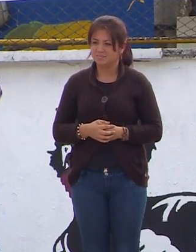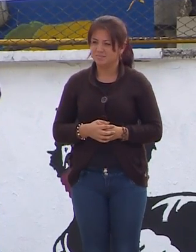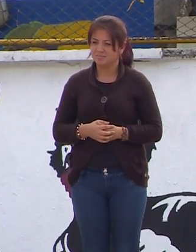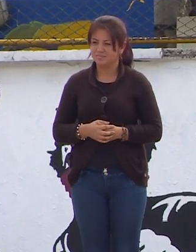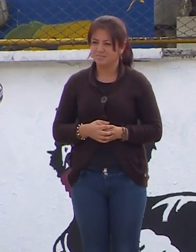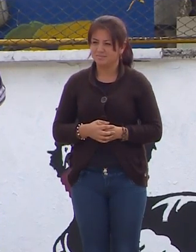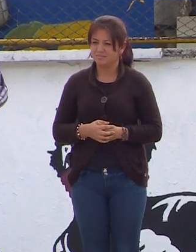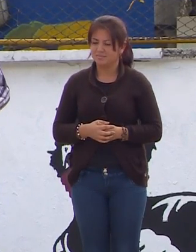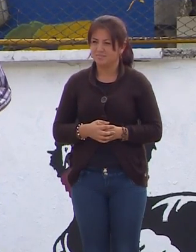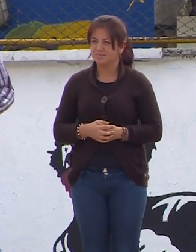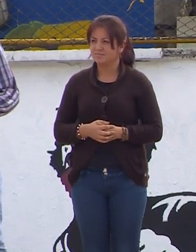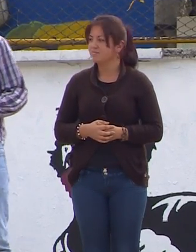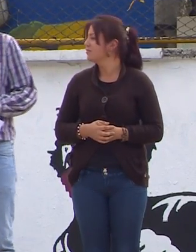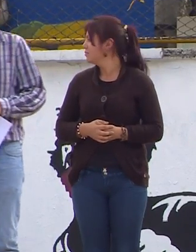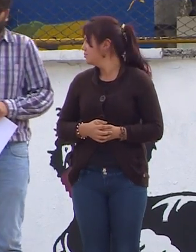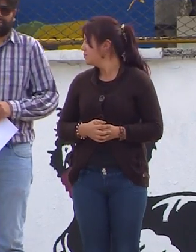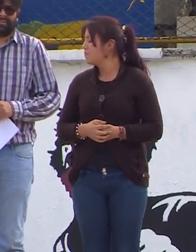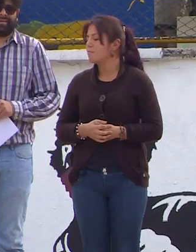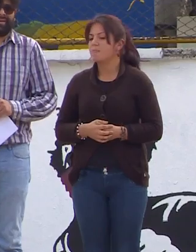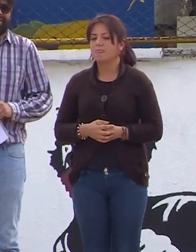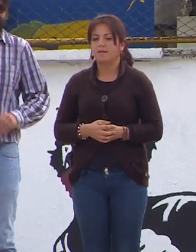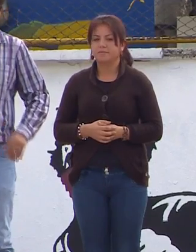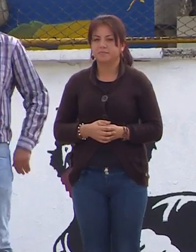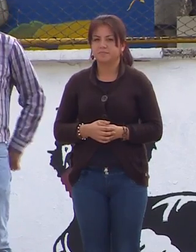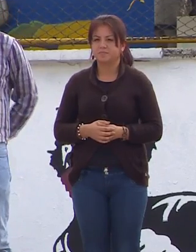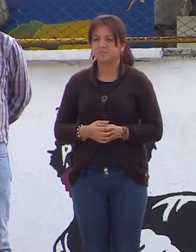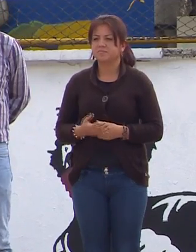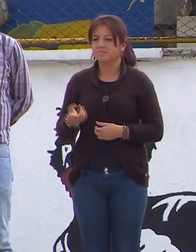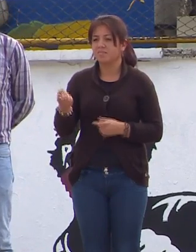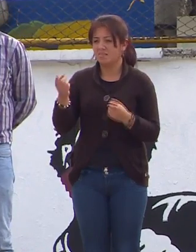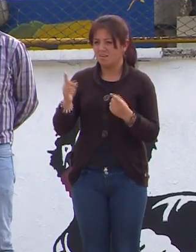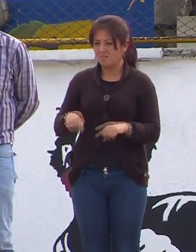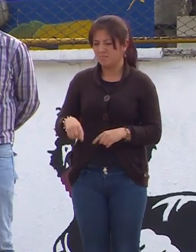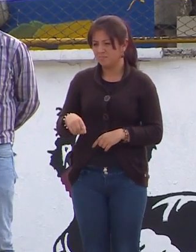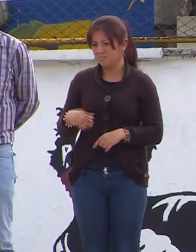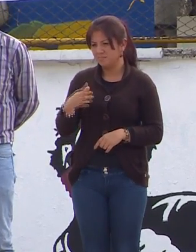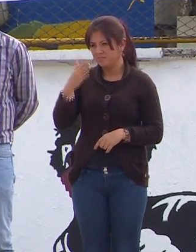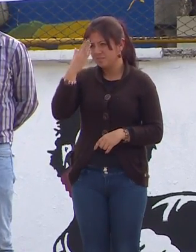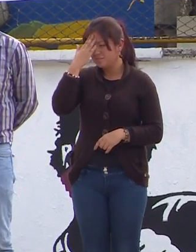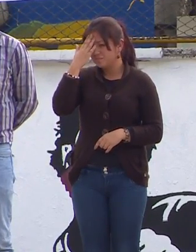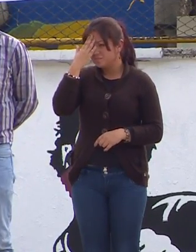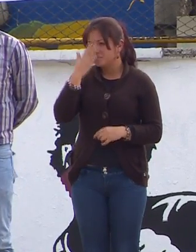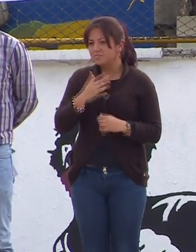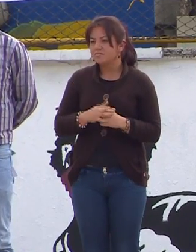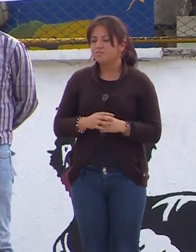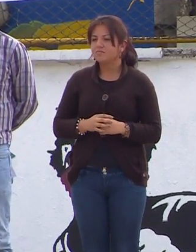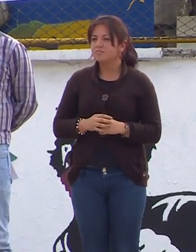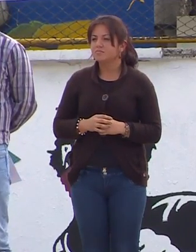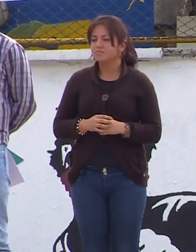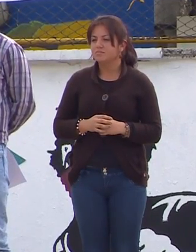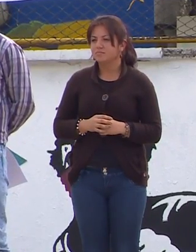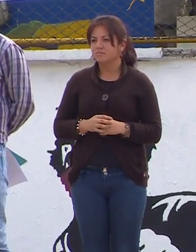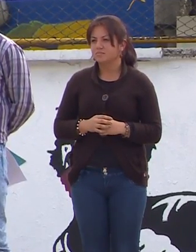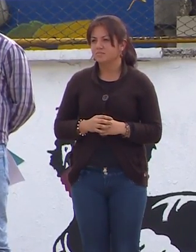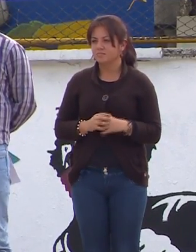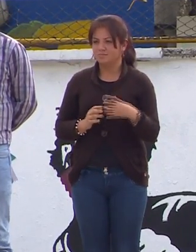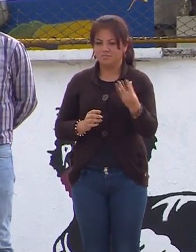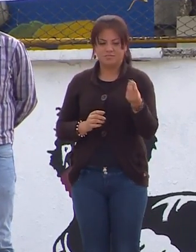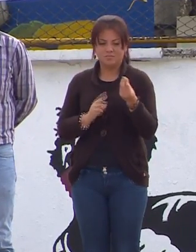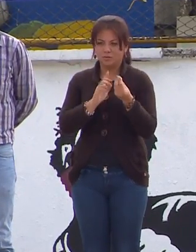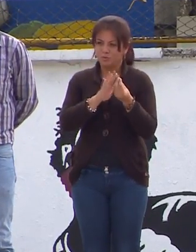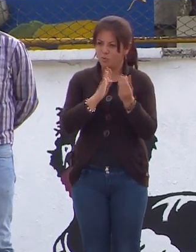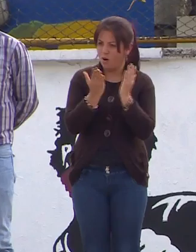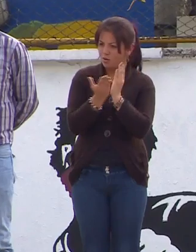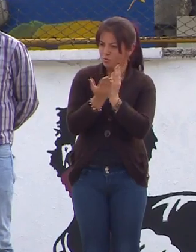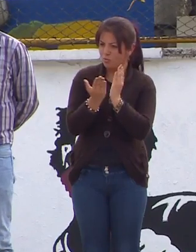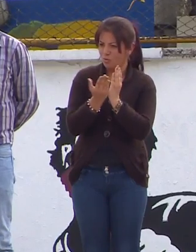Abrimos de par en par la puerta para las comisiones de estudio de nuestros docentes